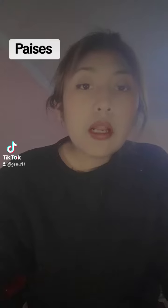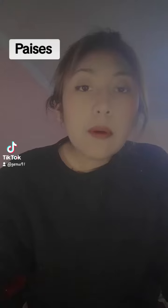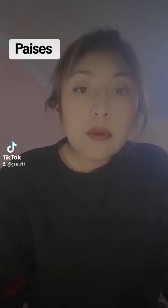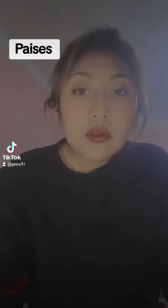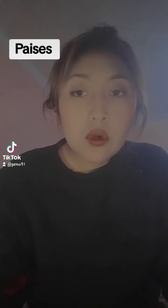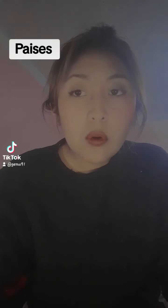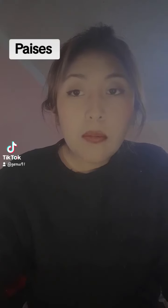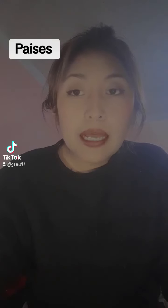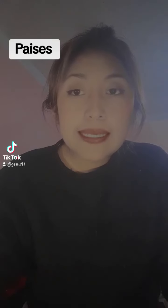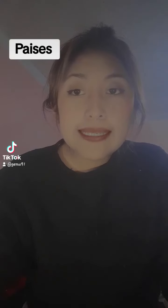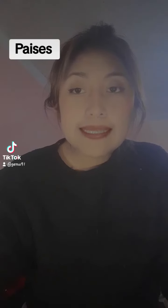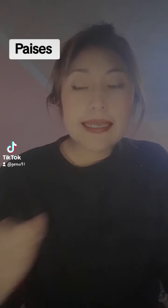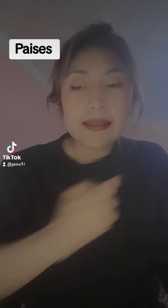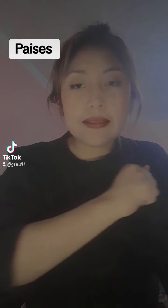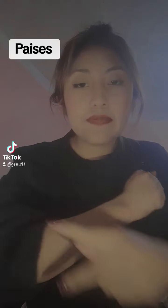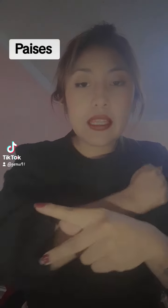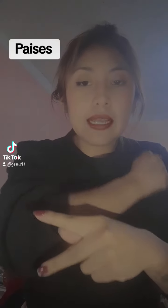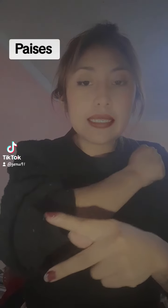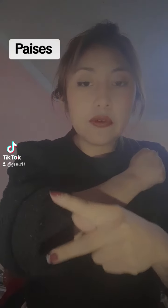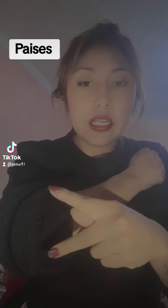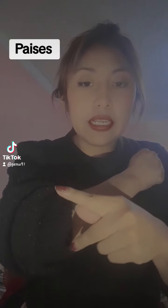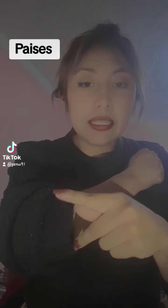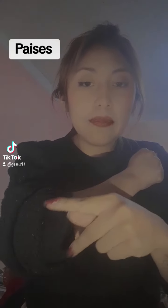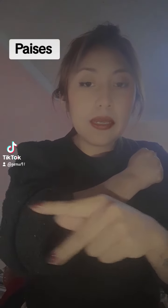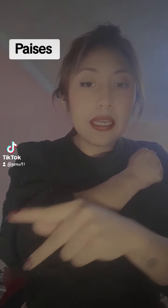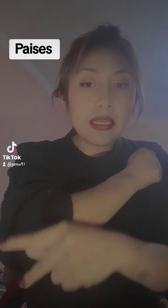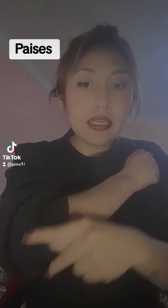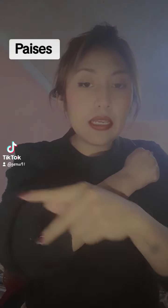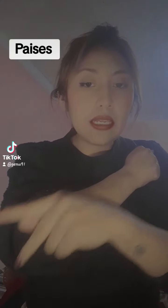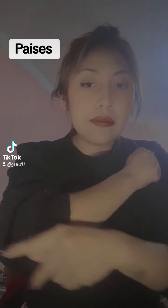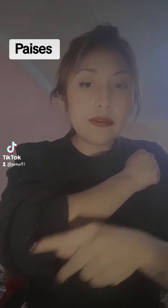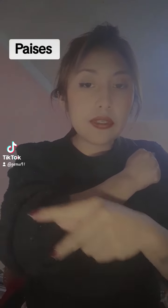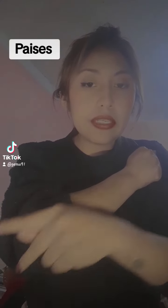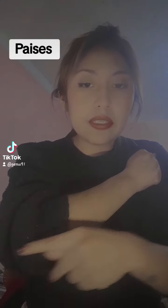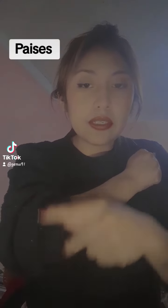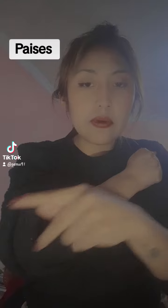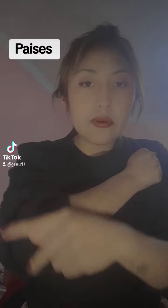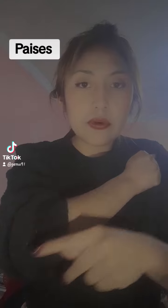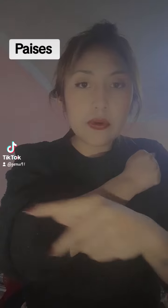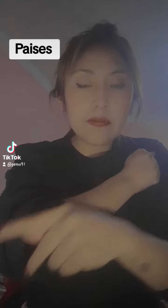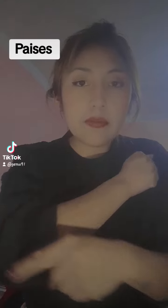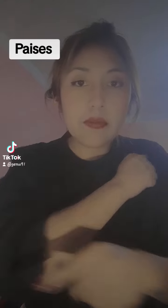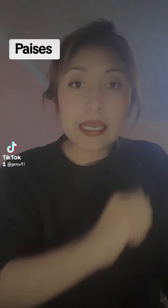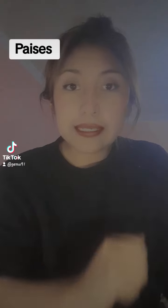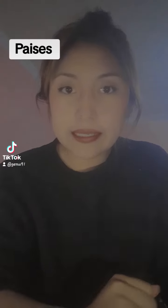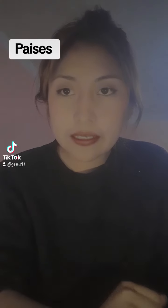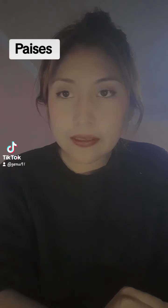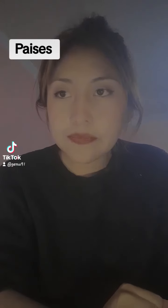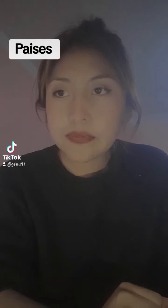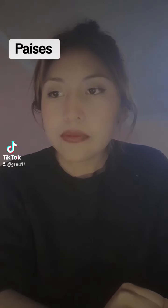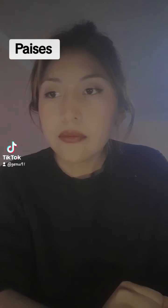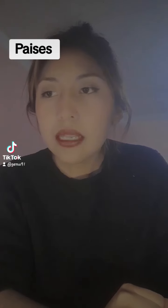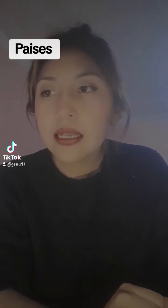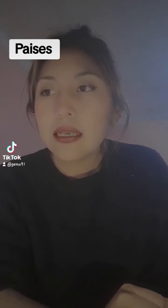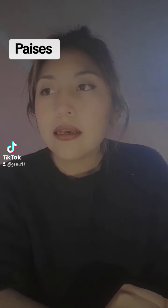Ahora vamos con países. Hacemos la letra P y giramos en círculos. Países.